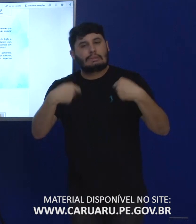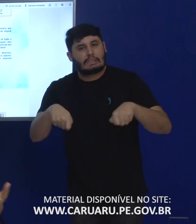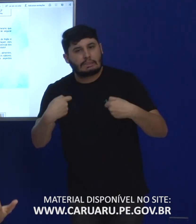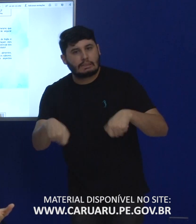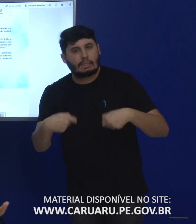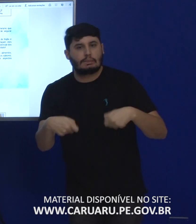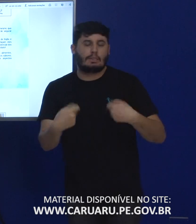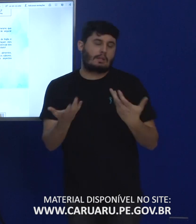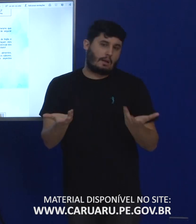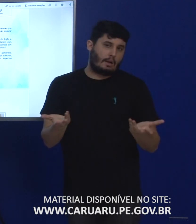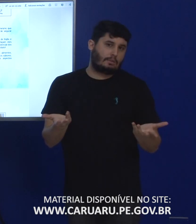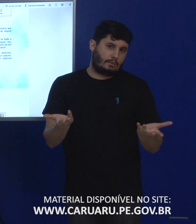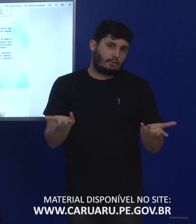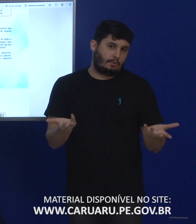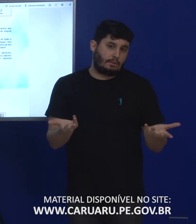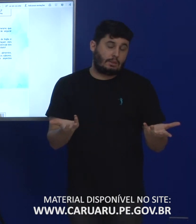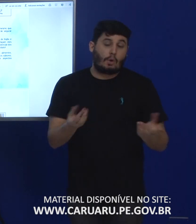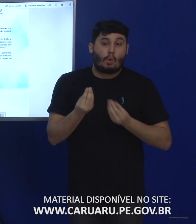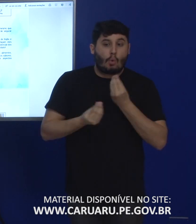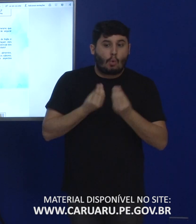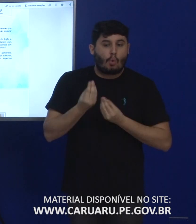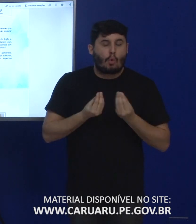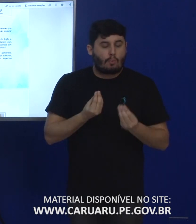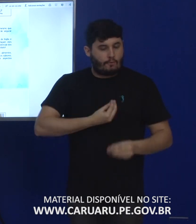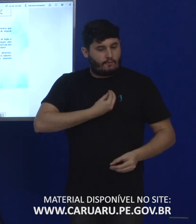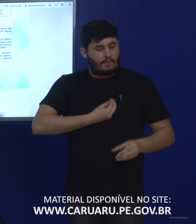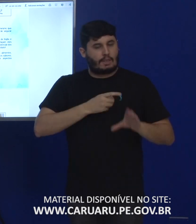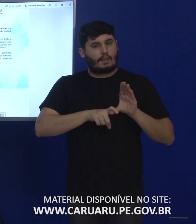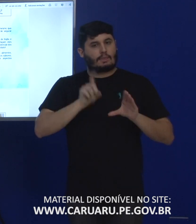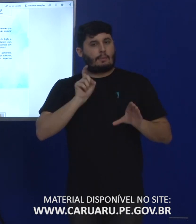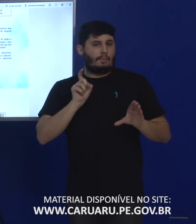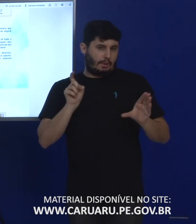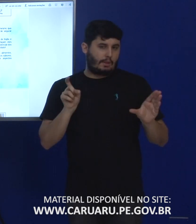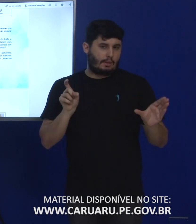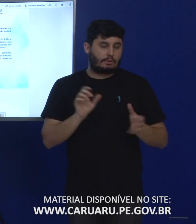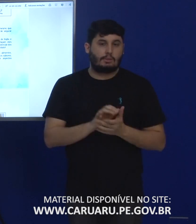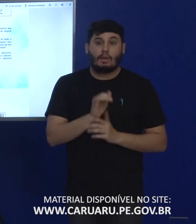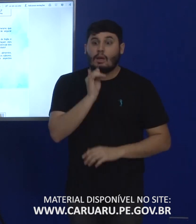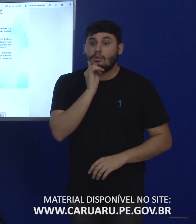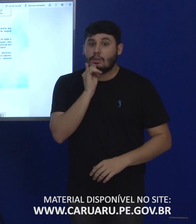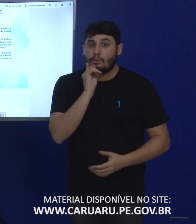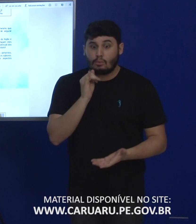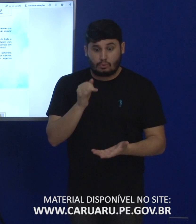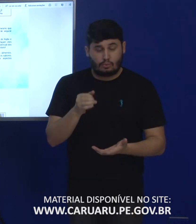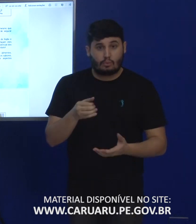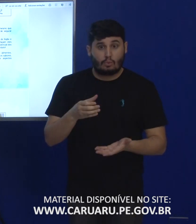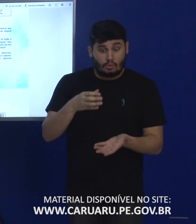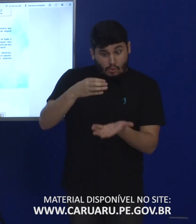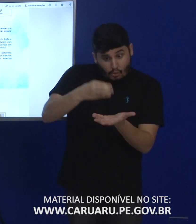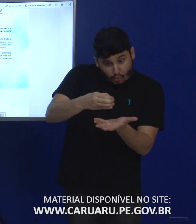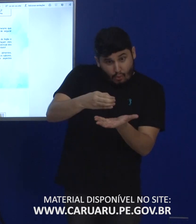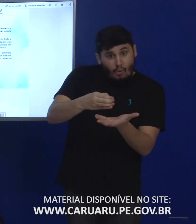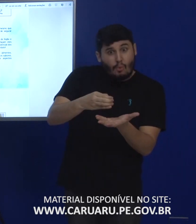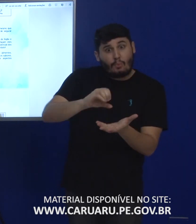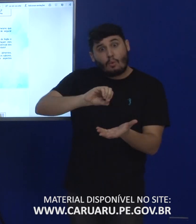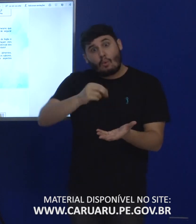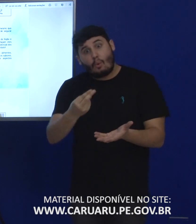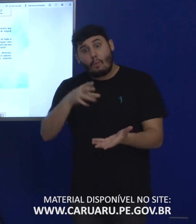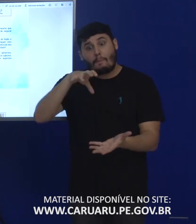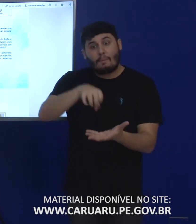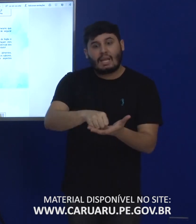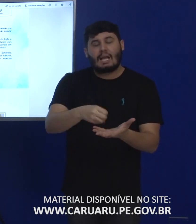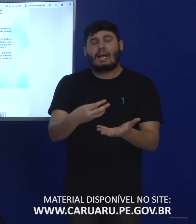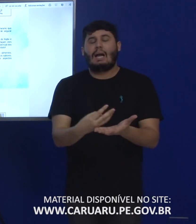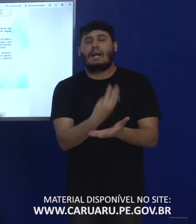de traçar essa vida independente, né? Segurar um copo com independência, pegar num garfo, numa